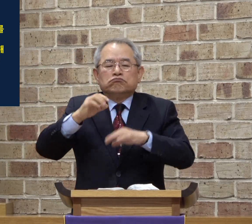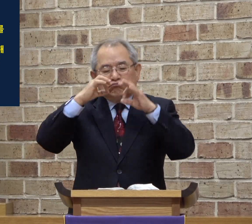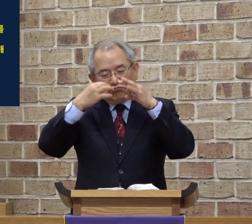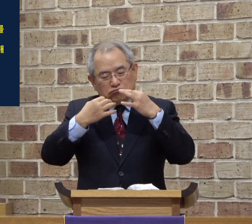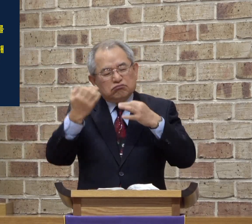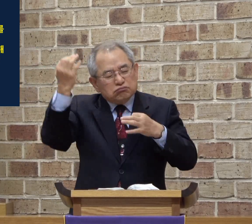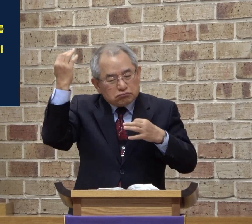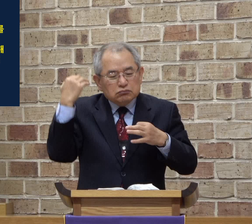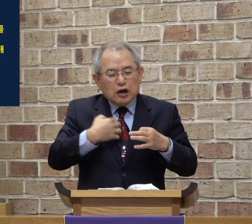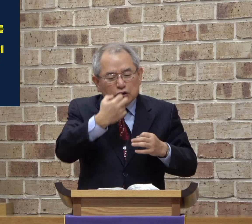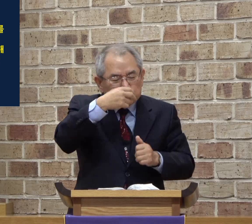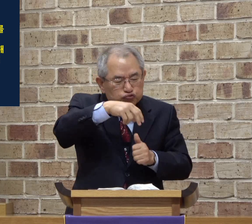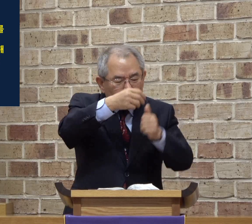시작했습니다.